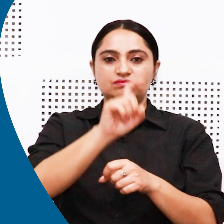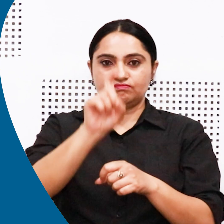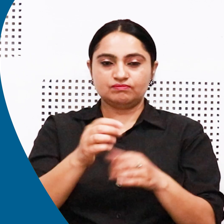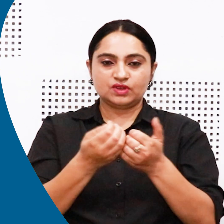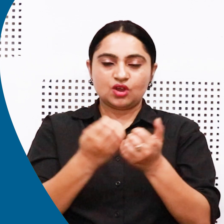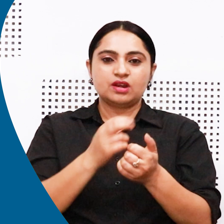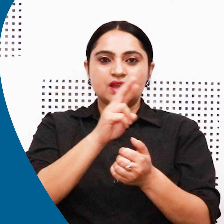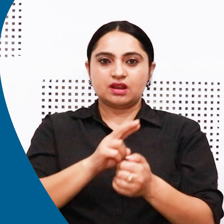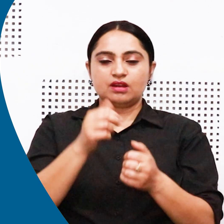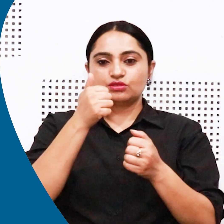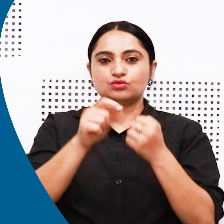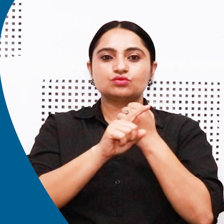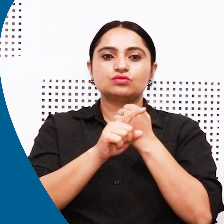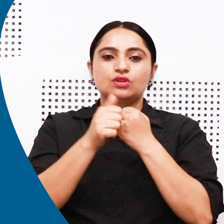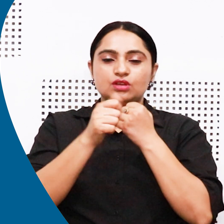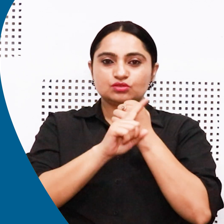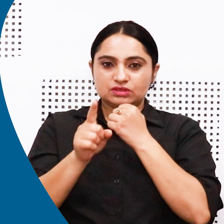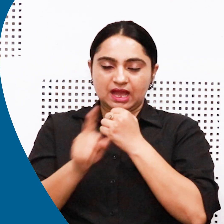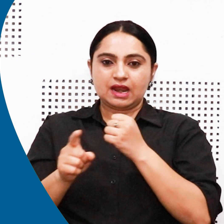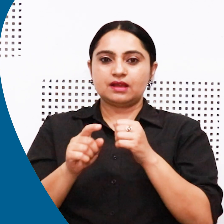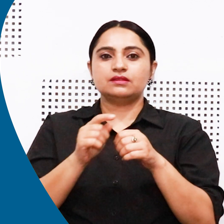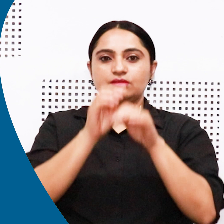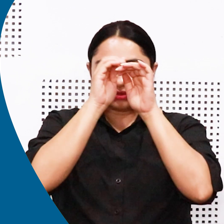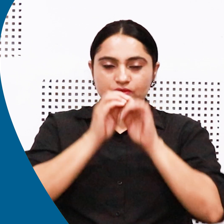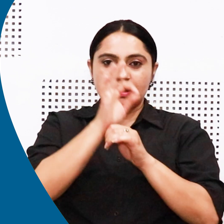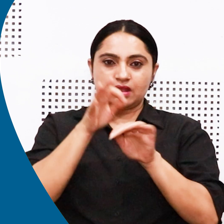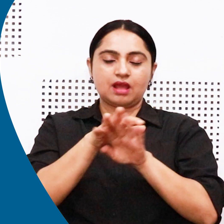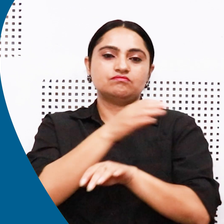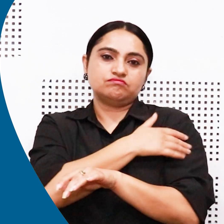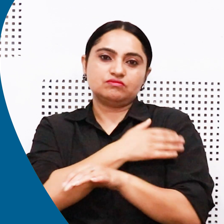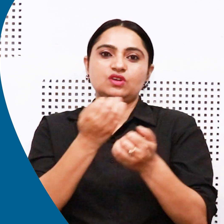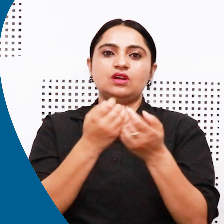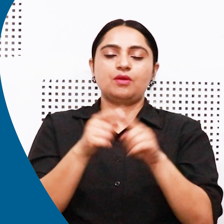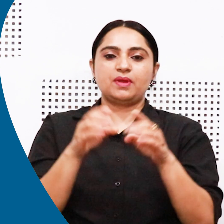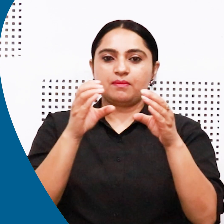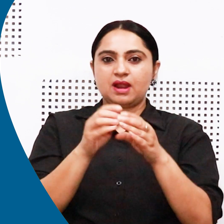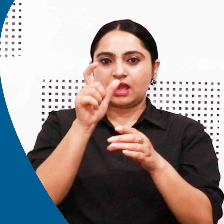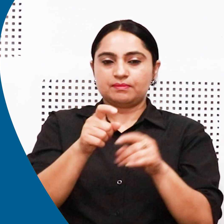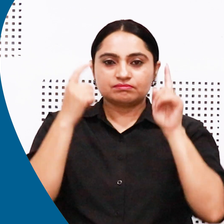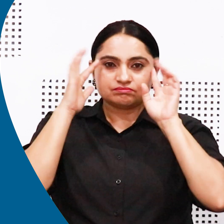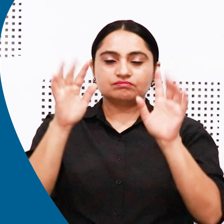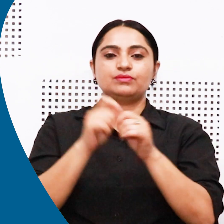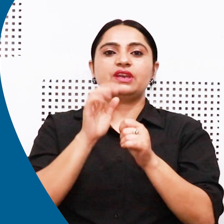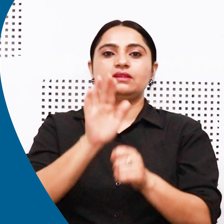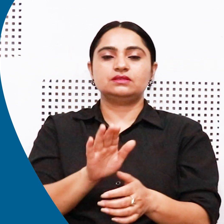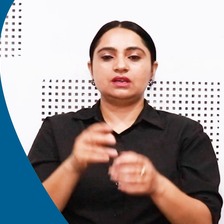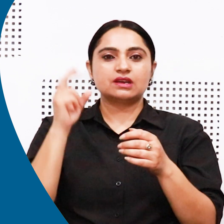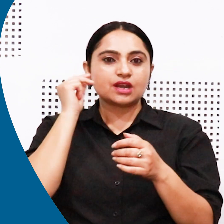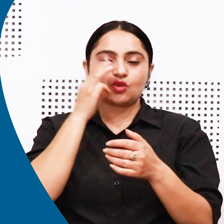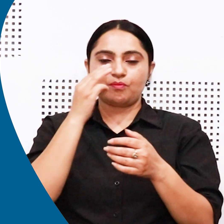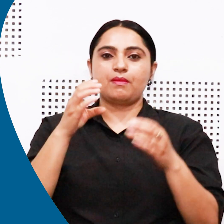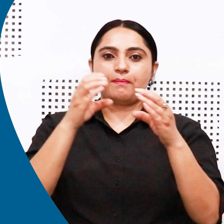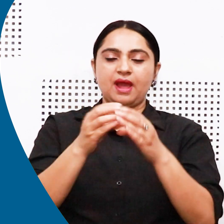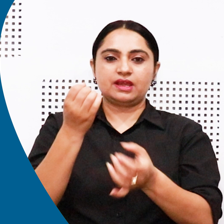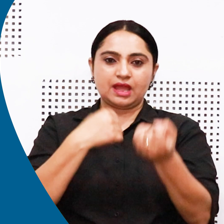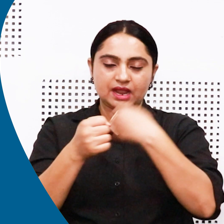गर्ने अनि सुशासनका लागि सरकारवाला निकायलाई झकझक्याउन पनि पालिकावासी सचेत भइसकेका छन्। रेडियोमा